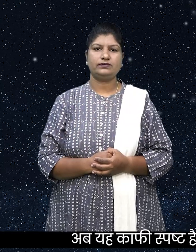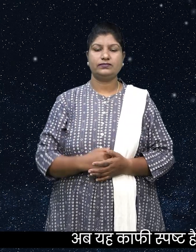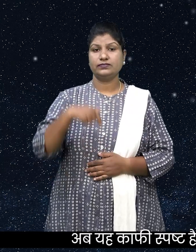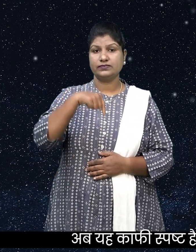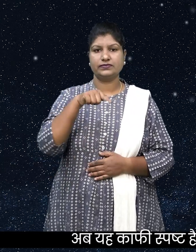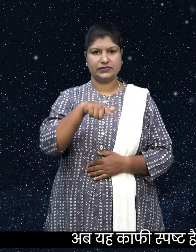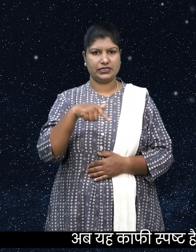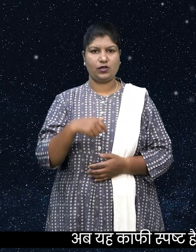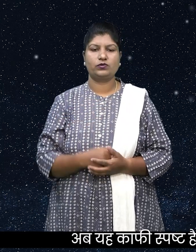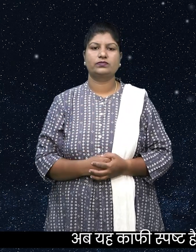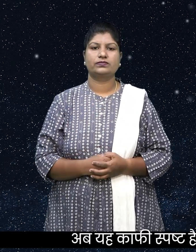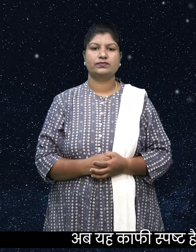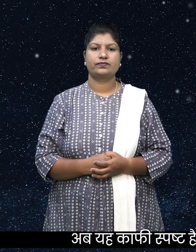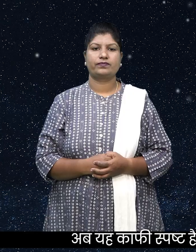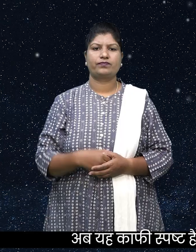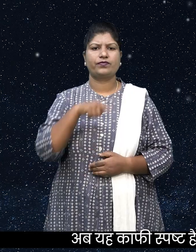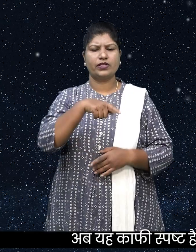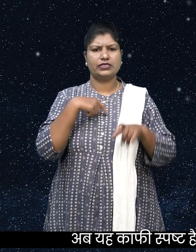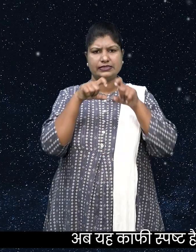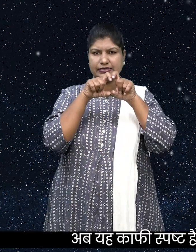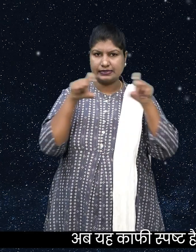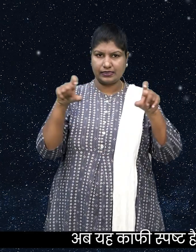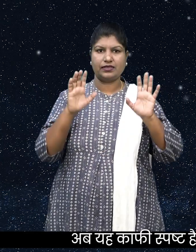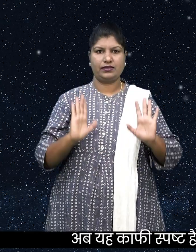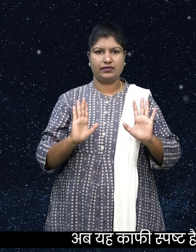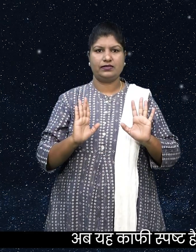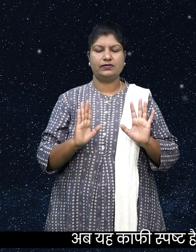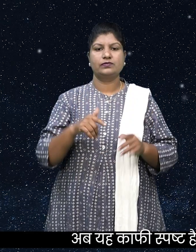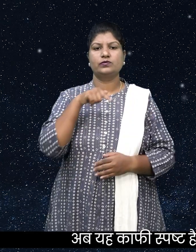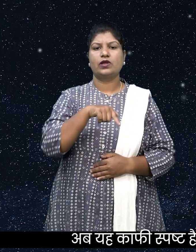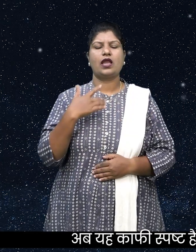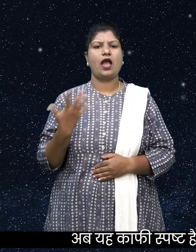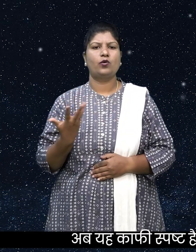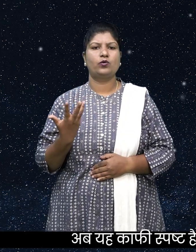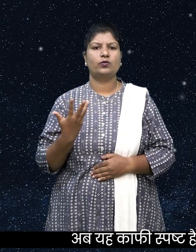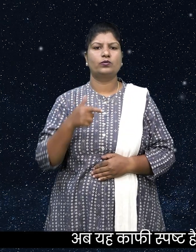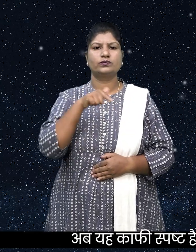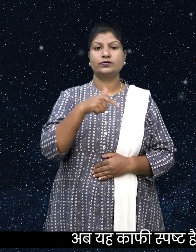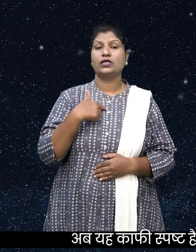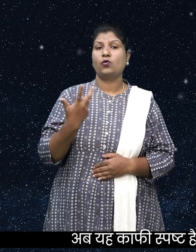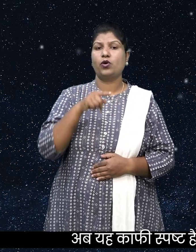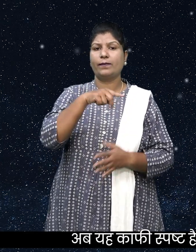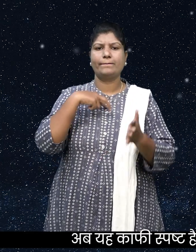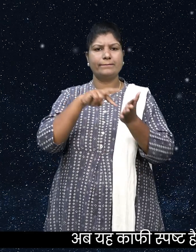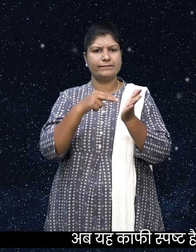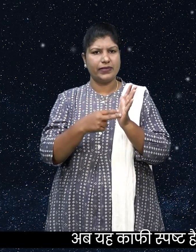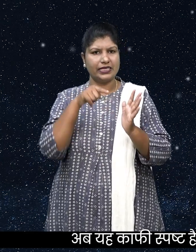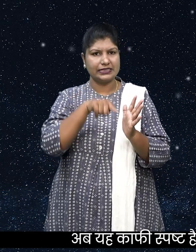अब यह काफी स्पष्ट है कि जीवित या जीवित होने का क्या अर्थ है।